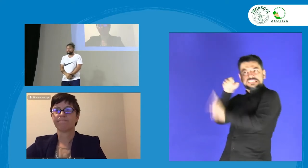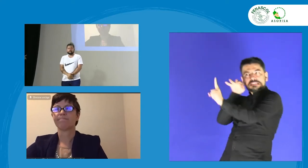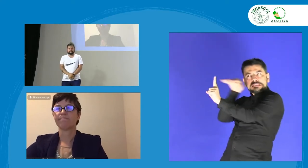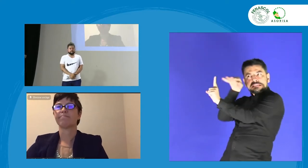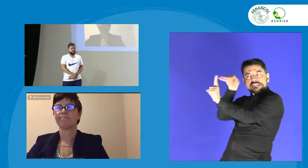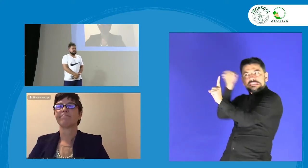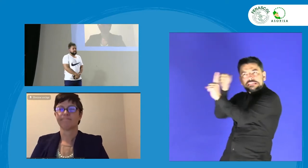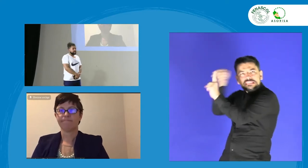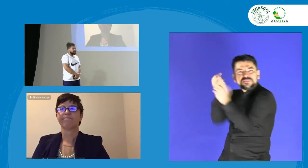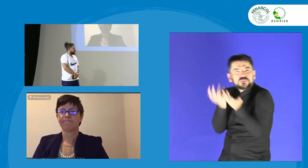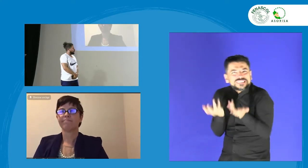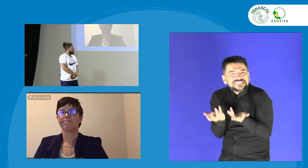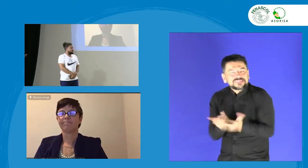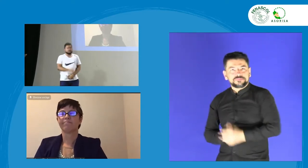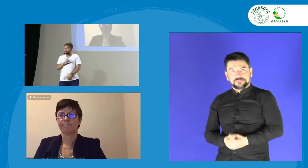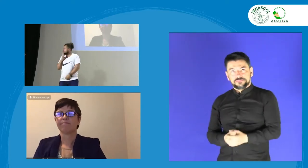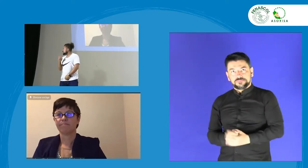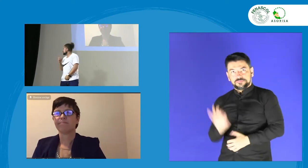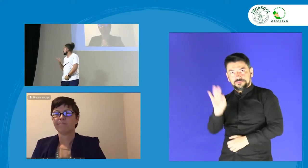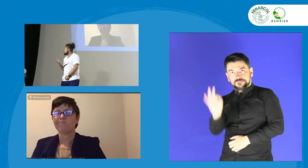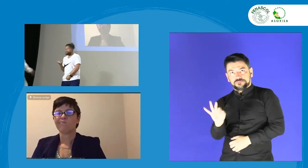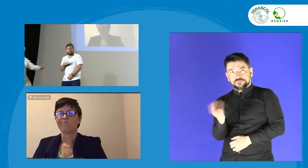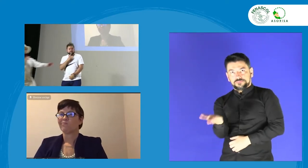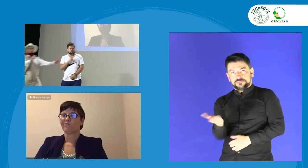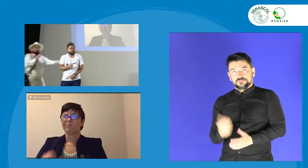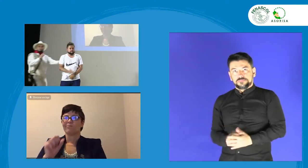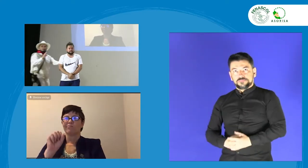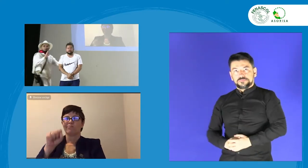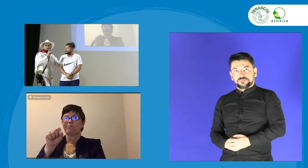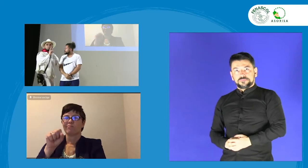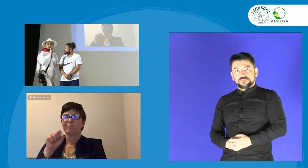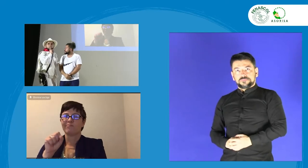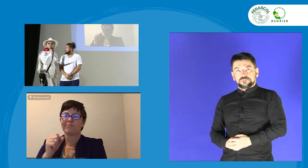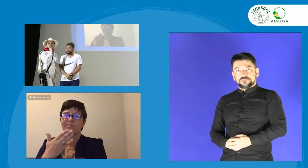Perfecto. Vamos a responder inmediatamente.